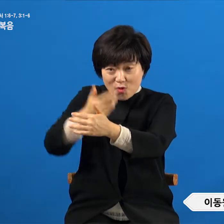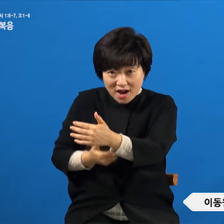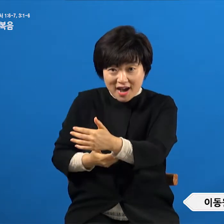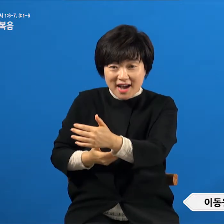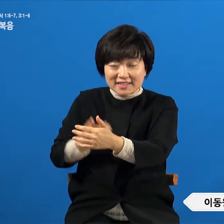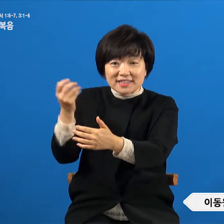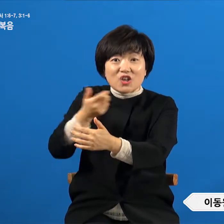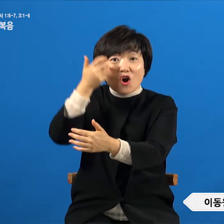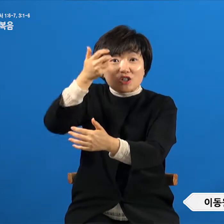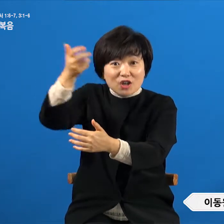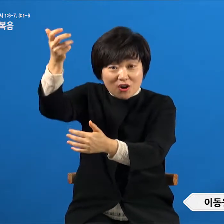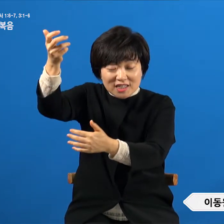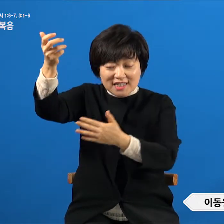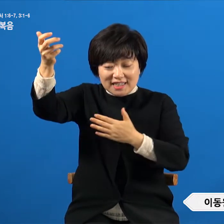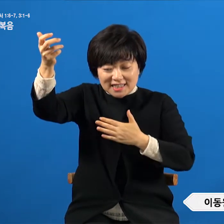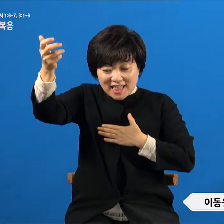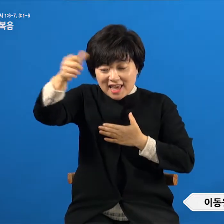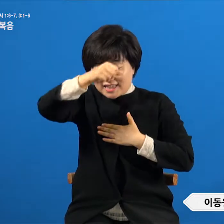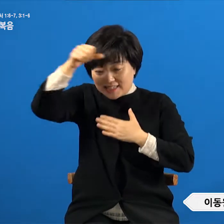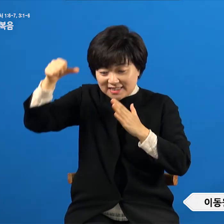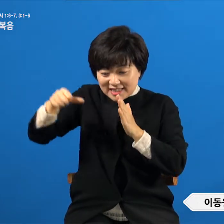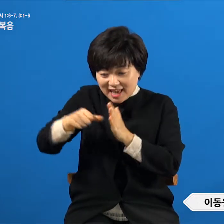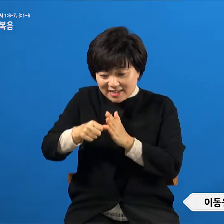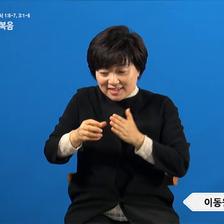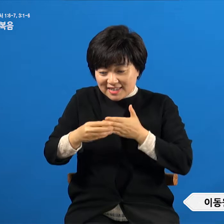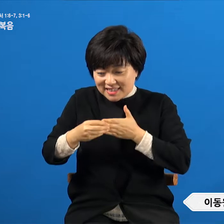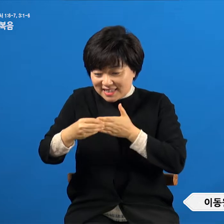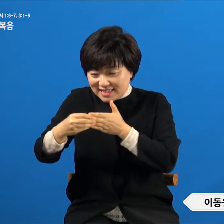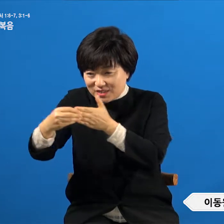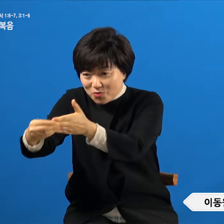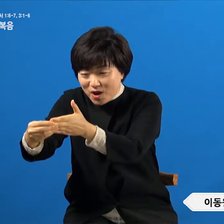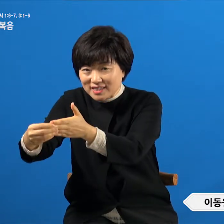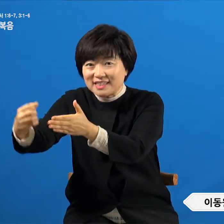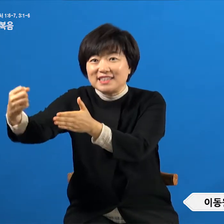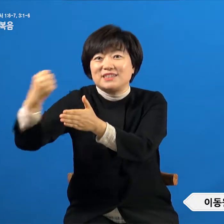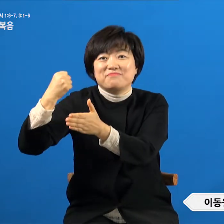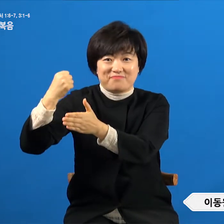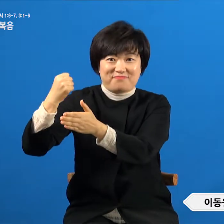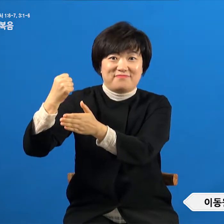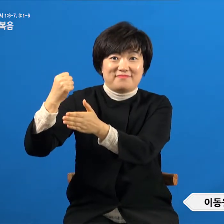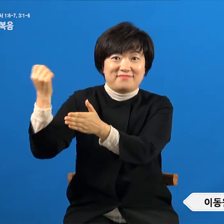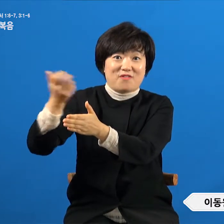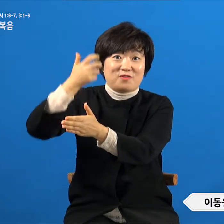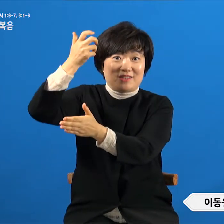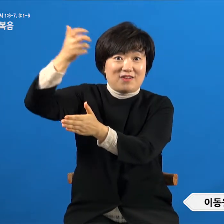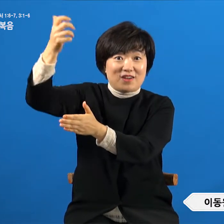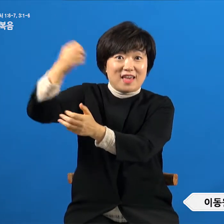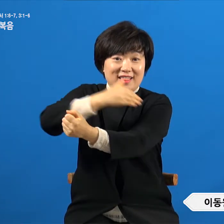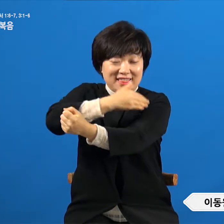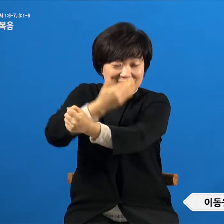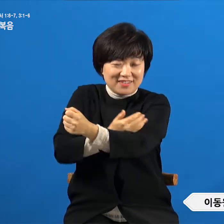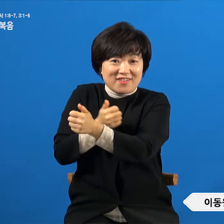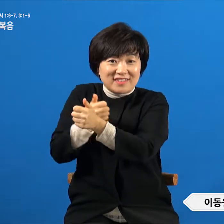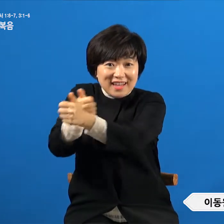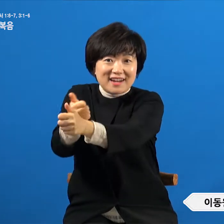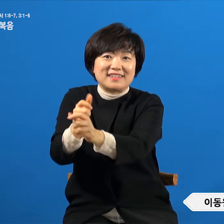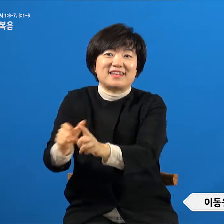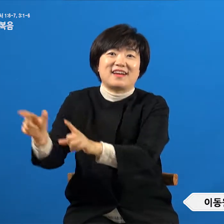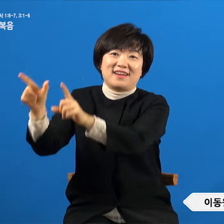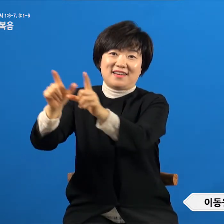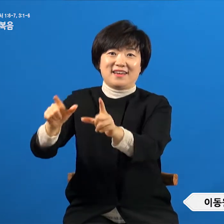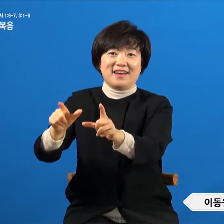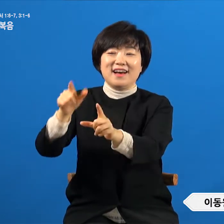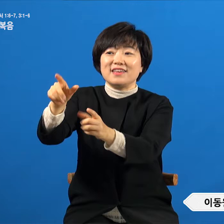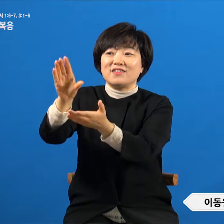그 성령님은 내 일생을 인도하는 새로운 삶의 모티브가 되었습니다. 이제 나는 성령의 능력을 따라 살게 된